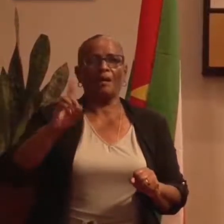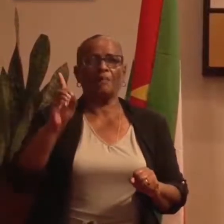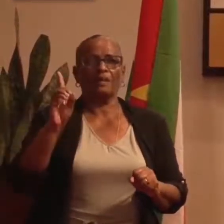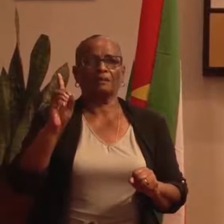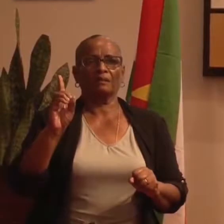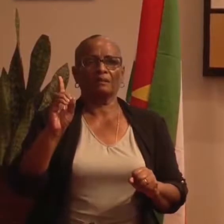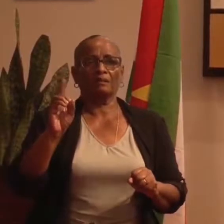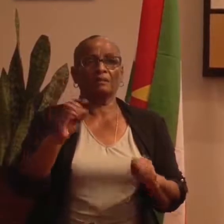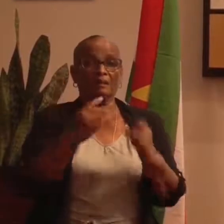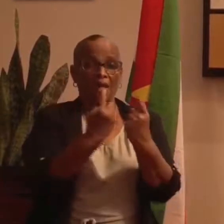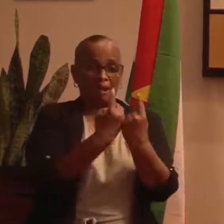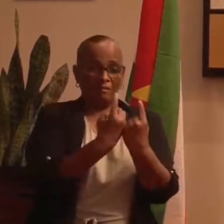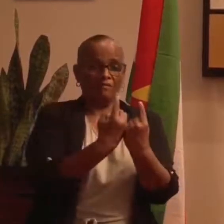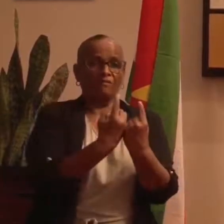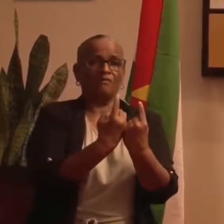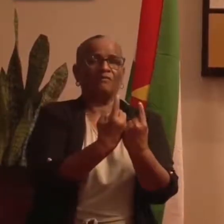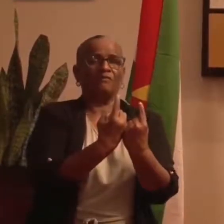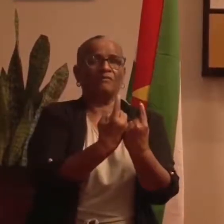Nummer 11,